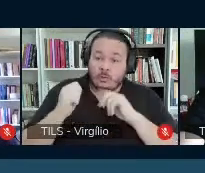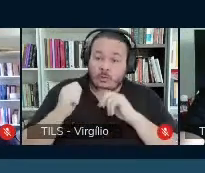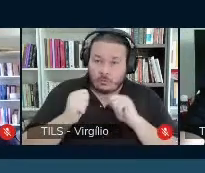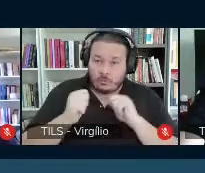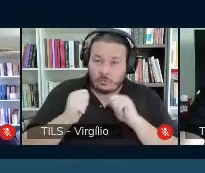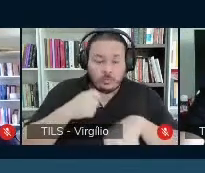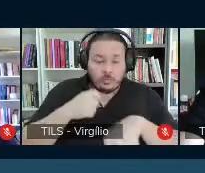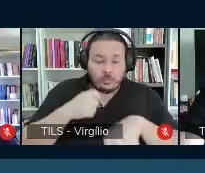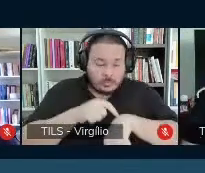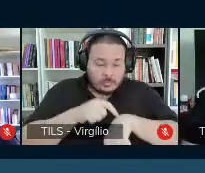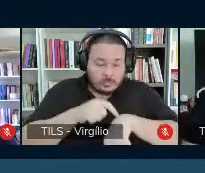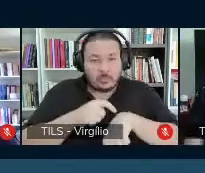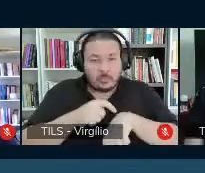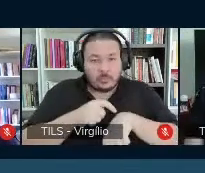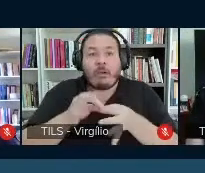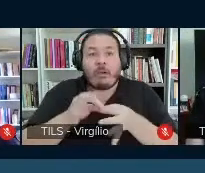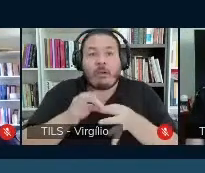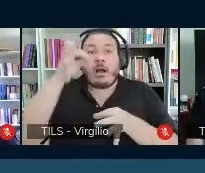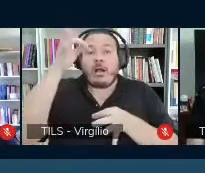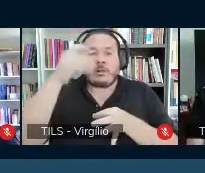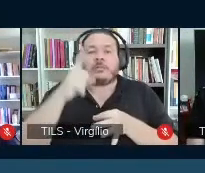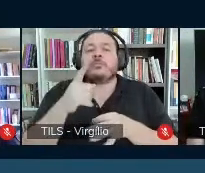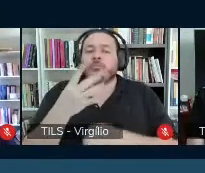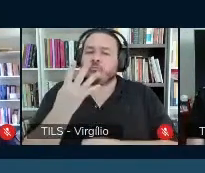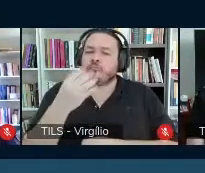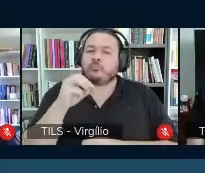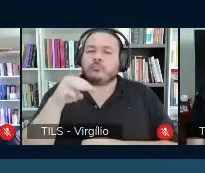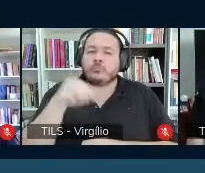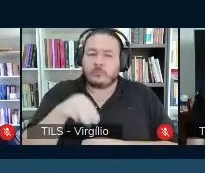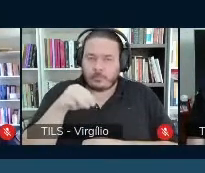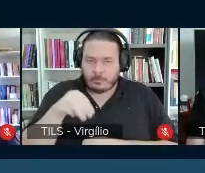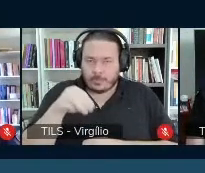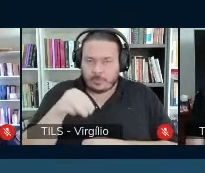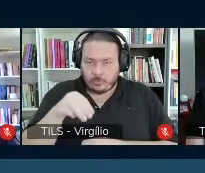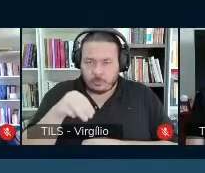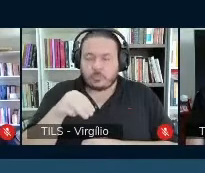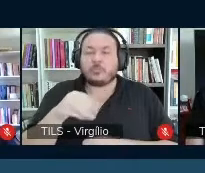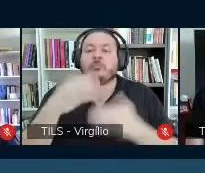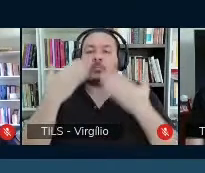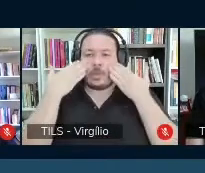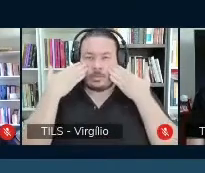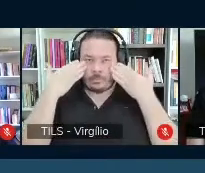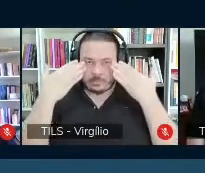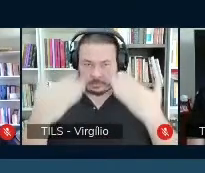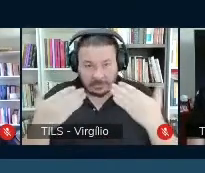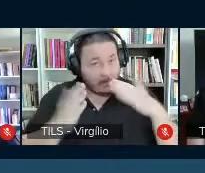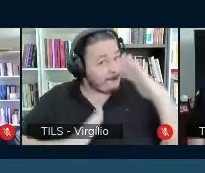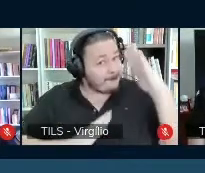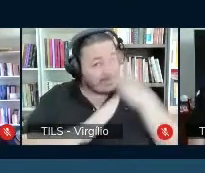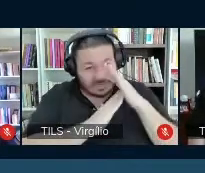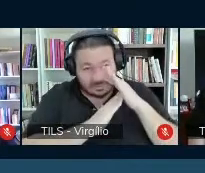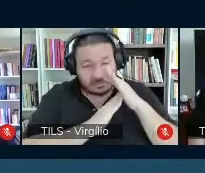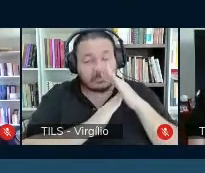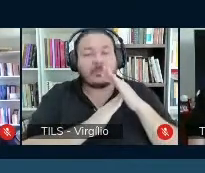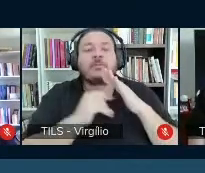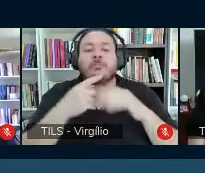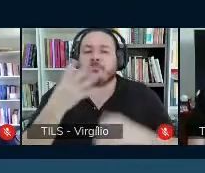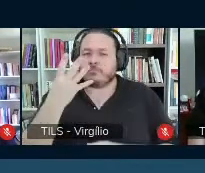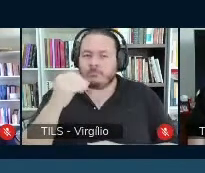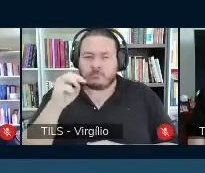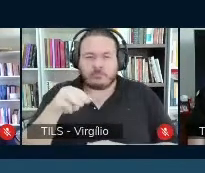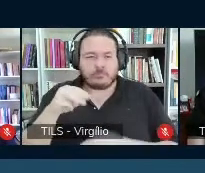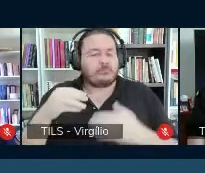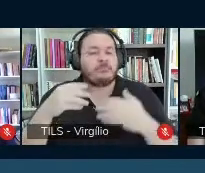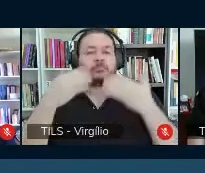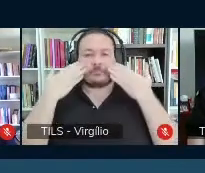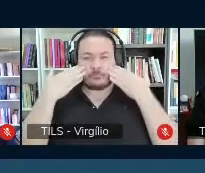controlo porque o tempo é muito longo, senão a gente se perde. Então, a defesa se dá 40 minutos de apresentação, no máximo, apresentação